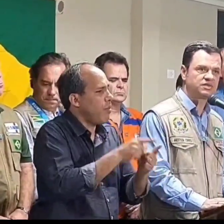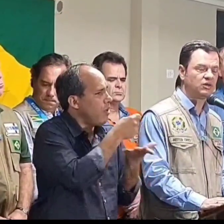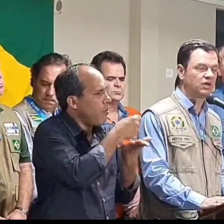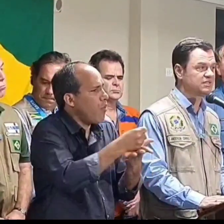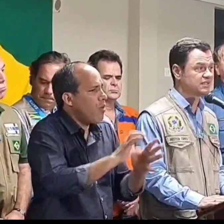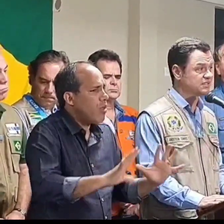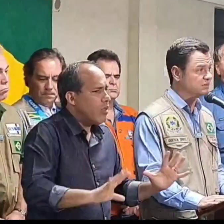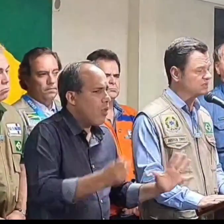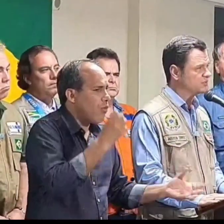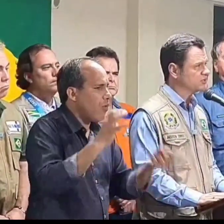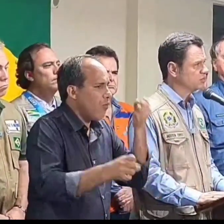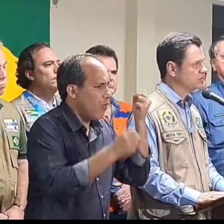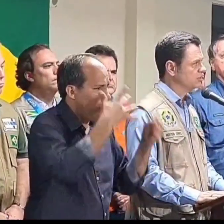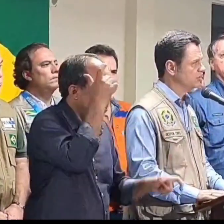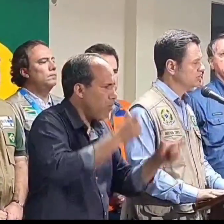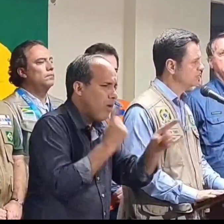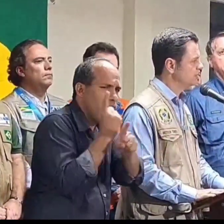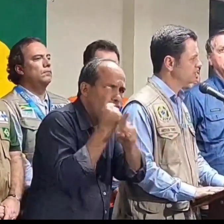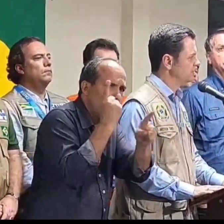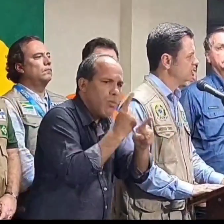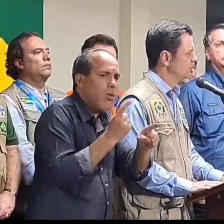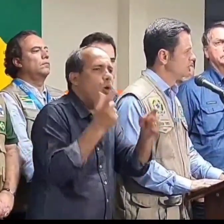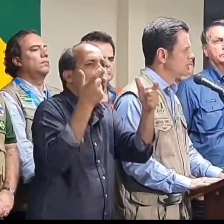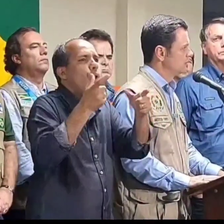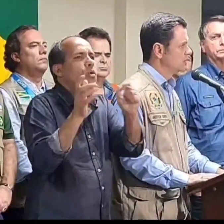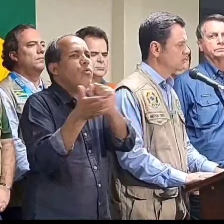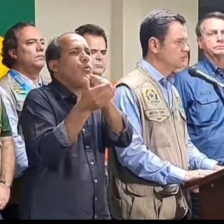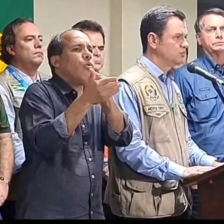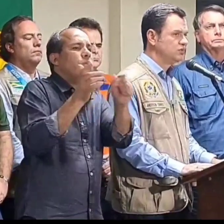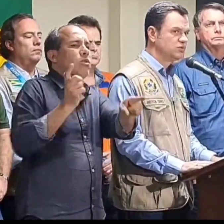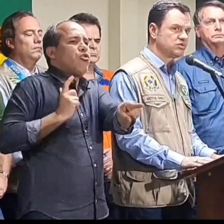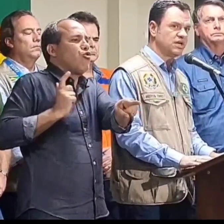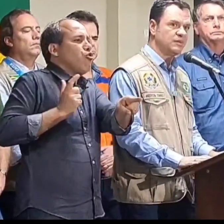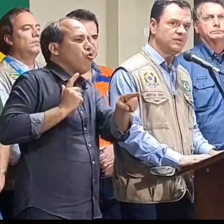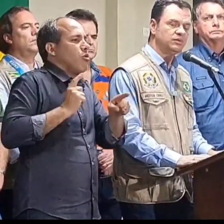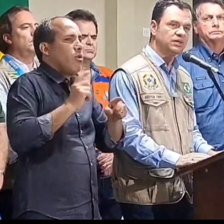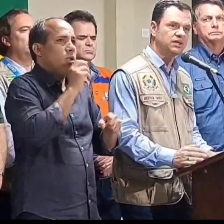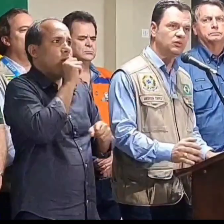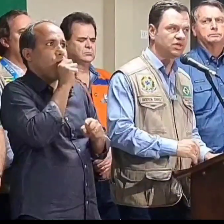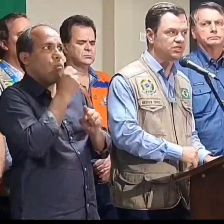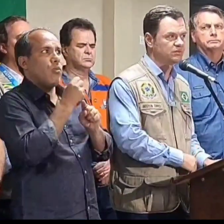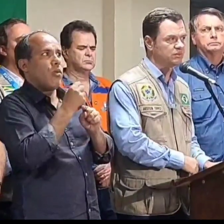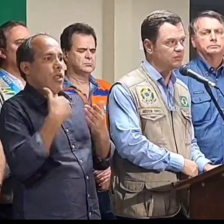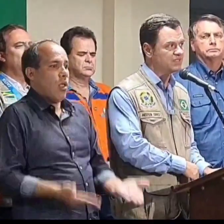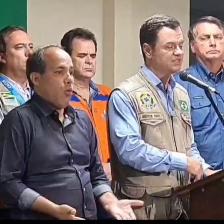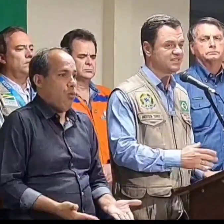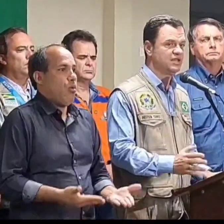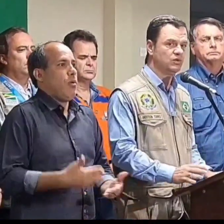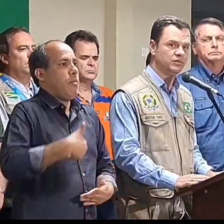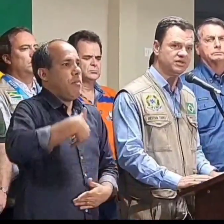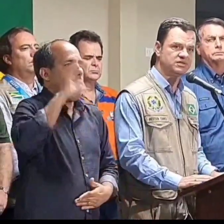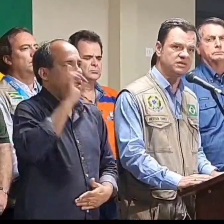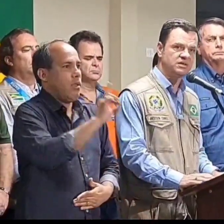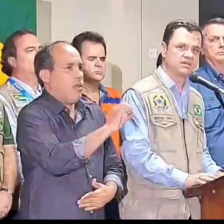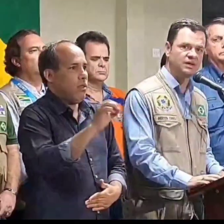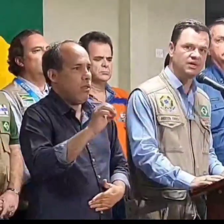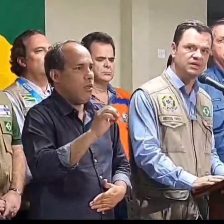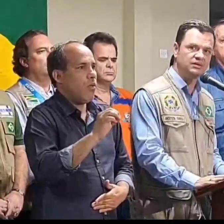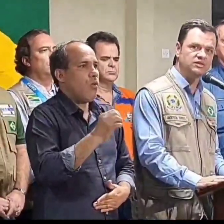das vítimas, na localização das pessoas, a Polícia Rodoviária Federal. Dia do sábado e até hoje, a gente tem mais de 100